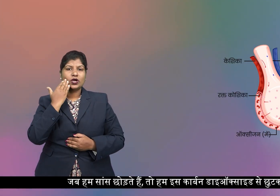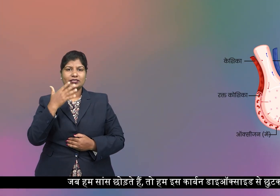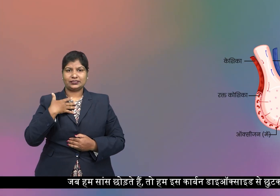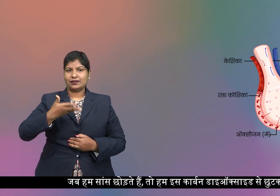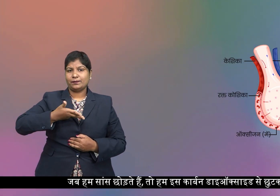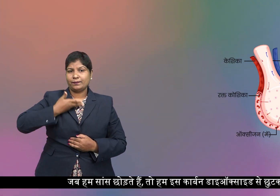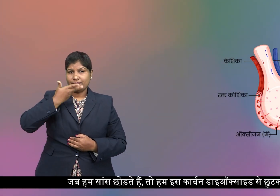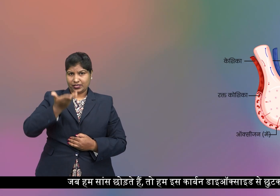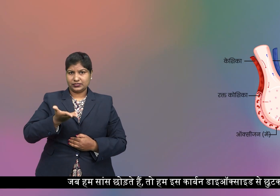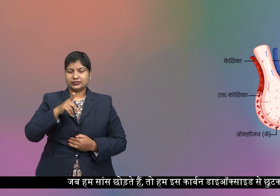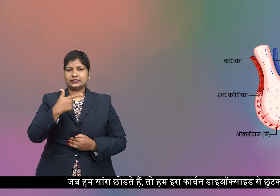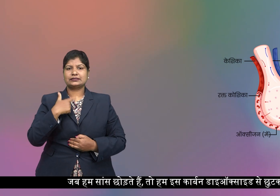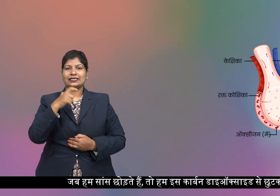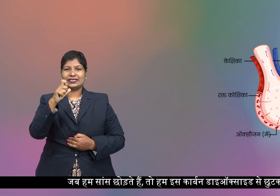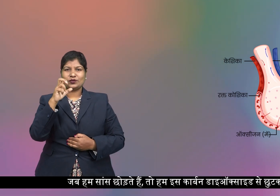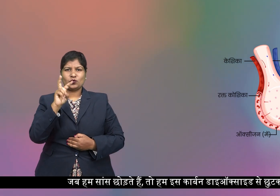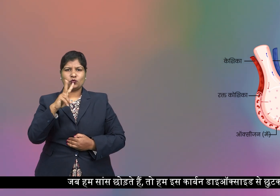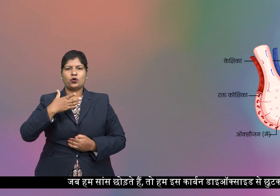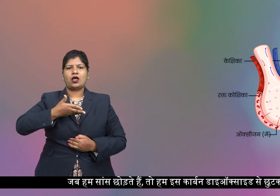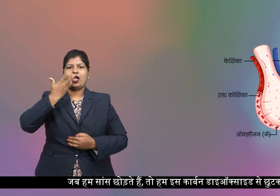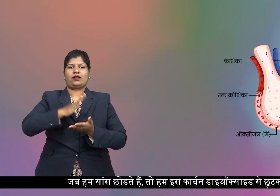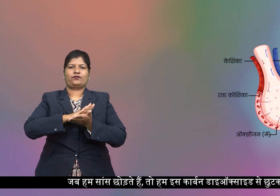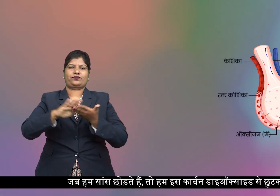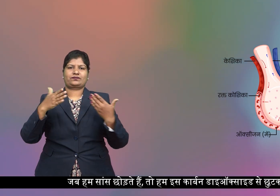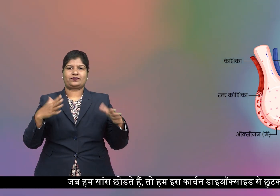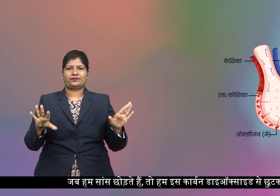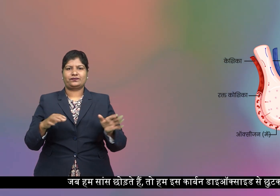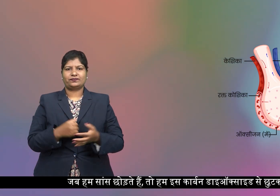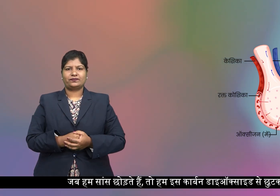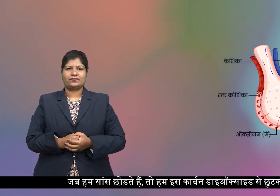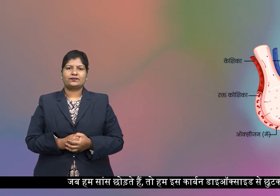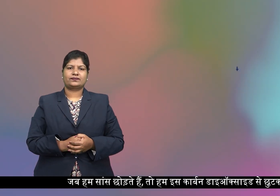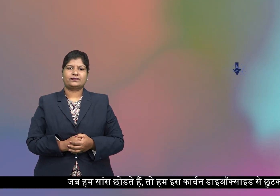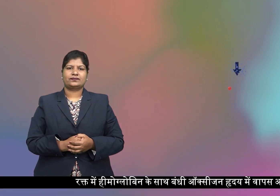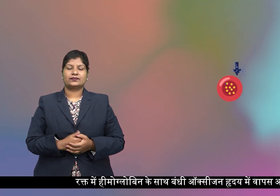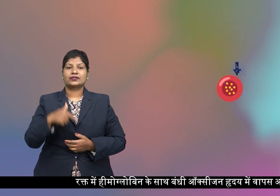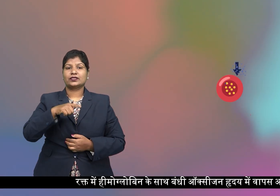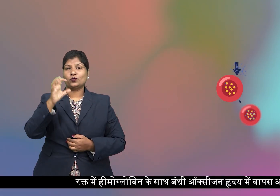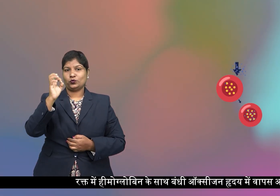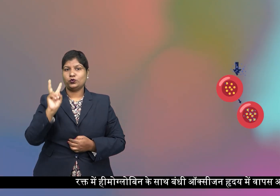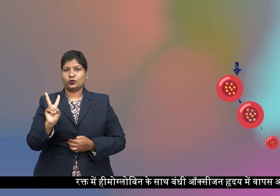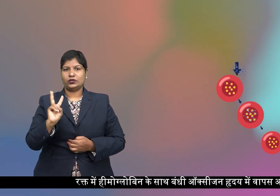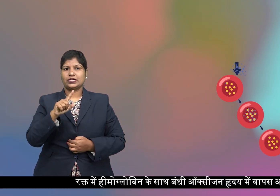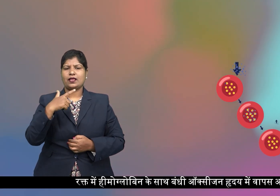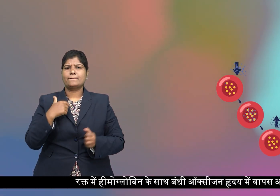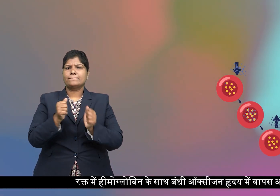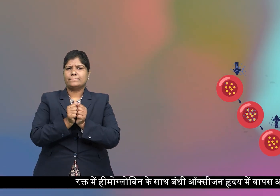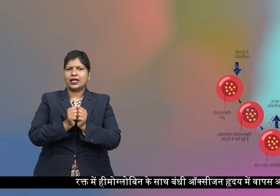सांस छोड़ते हैं तो हम इस कार्बन डाइऑक्साइड से छुटकारा पाते हैं। रक्त में हीमोग्लोबिन के साथ